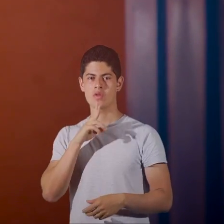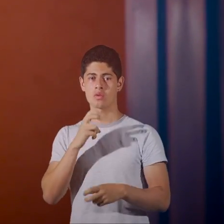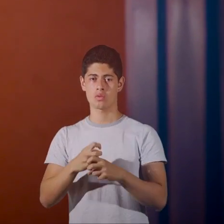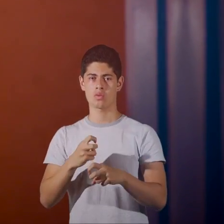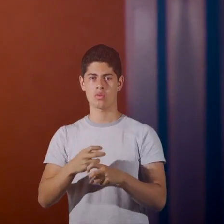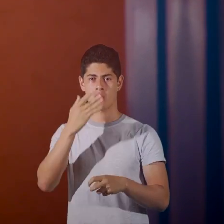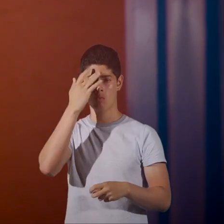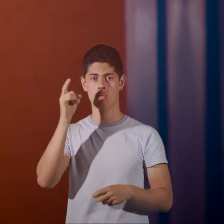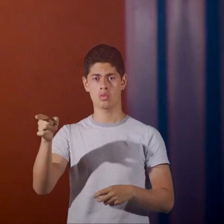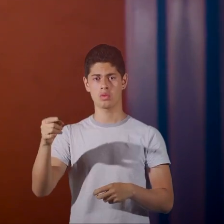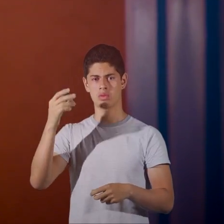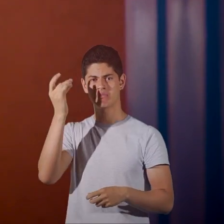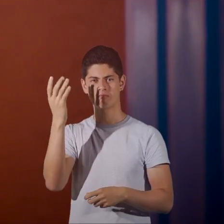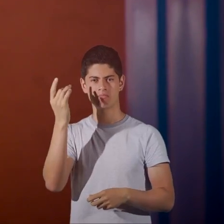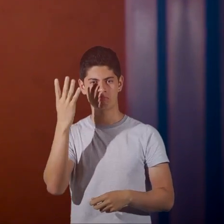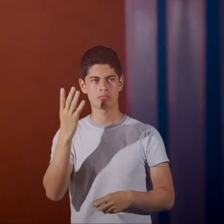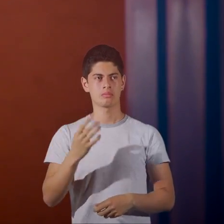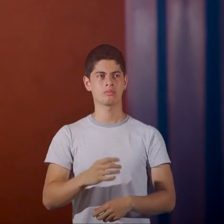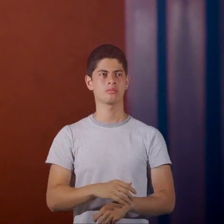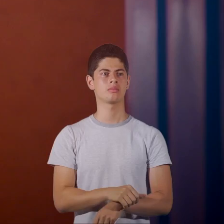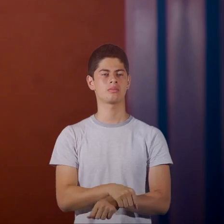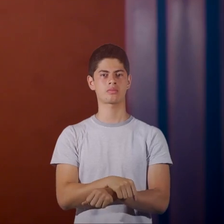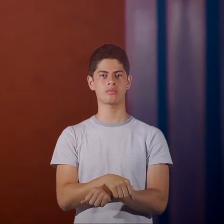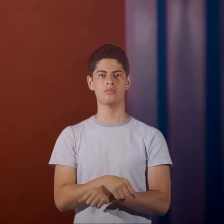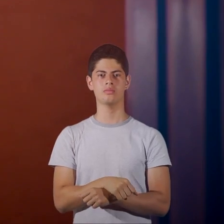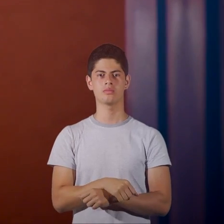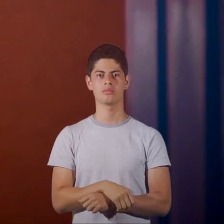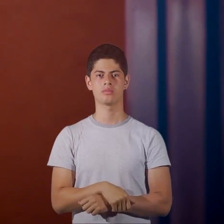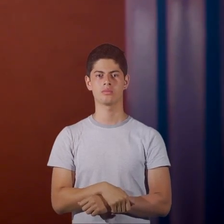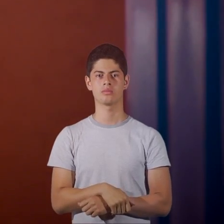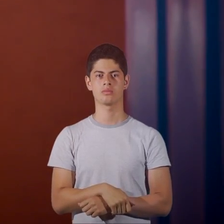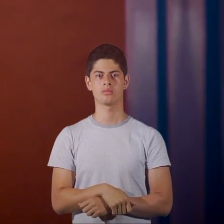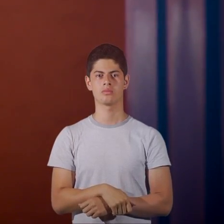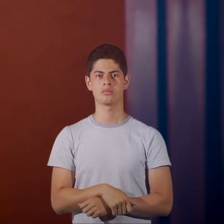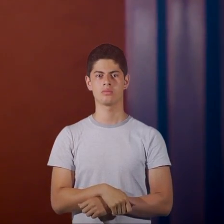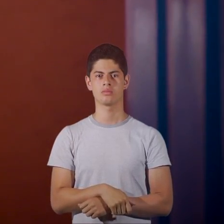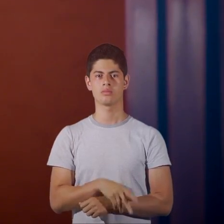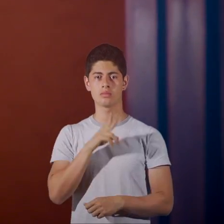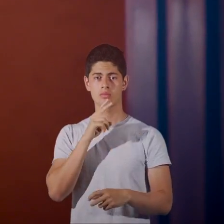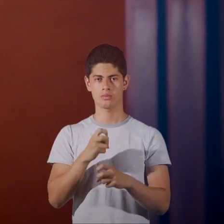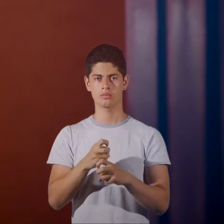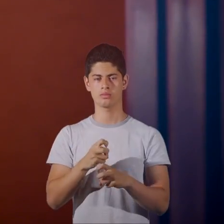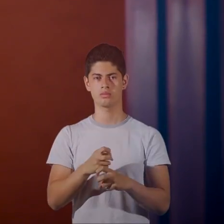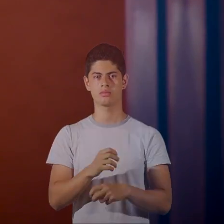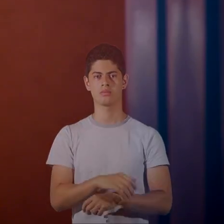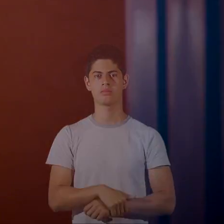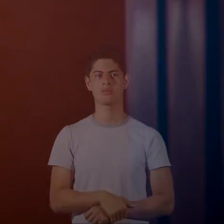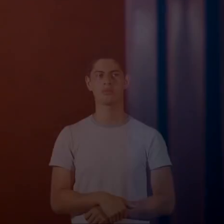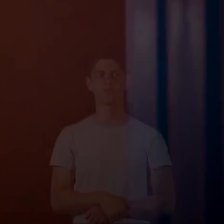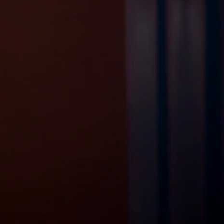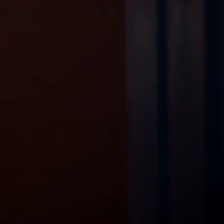complicado ponerse uno, digamos, como en los zapatos de él y decir uno, como de qué estaban hablando, de qué están riendo, entonces era